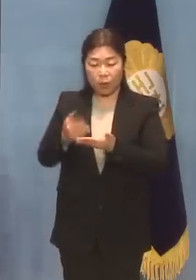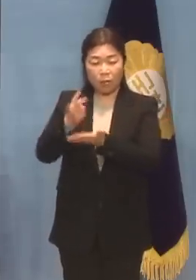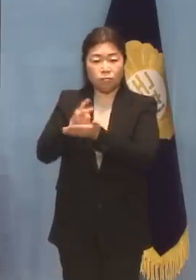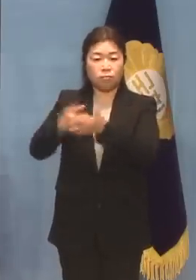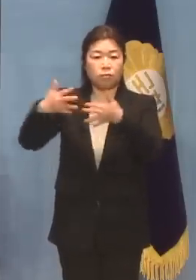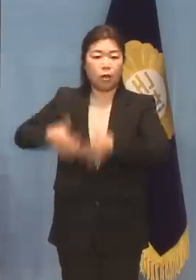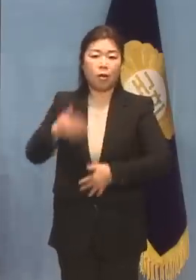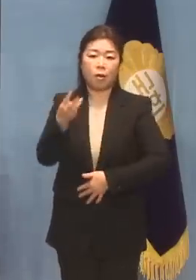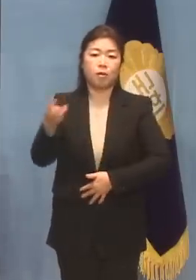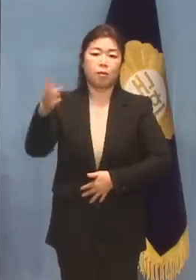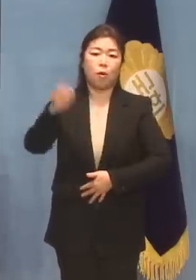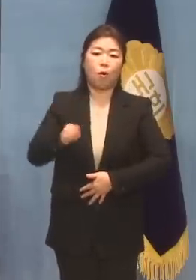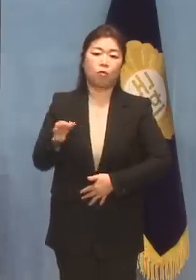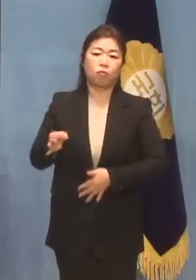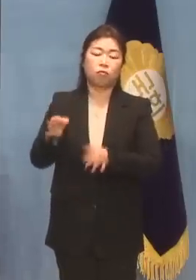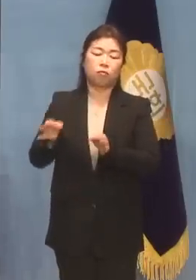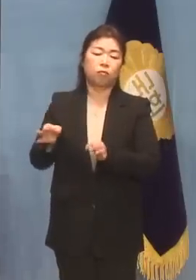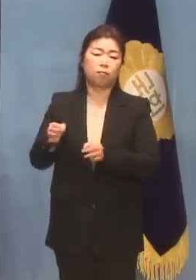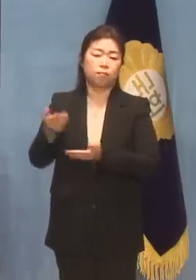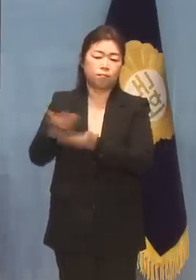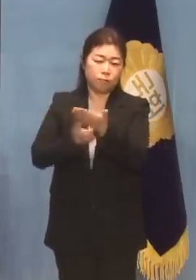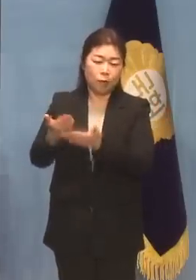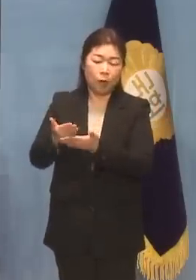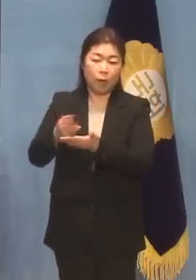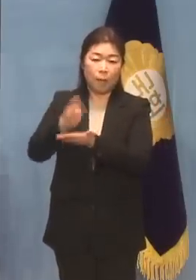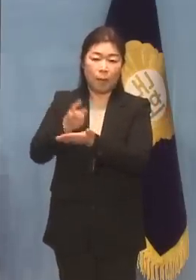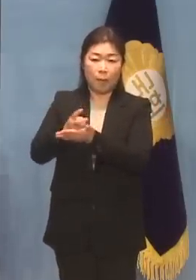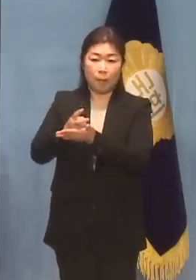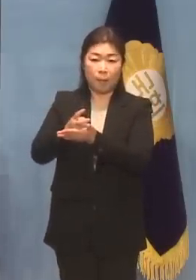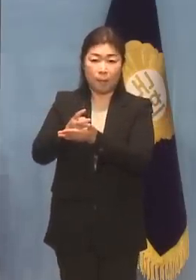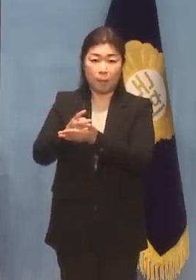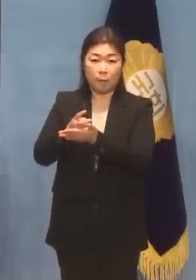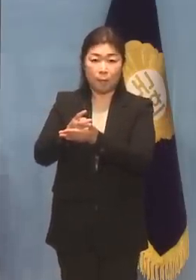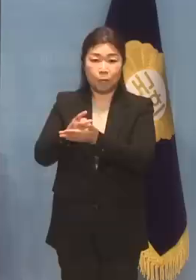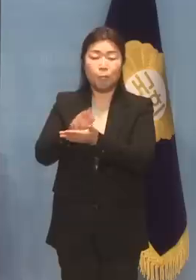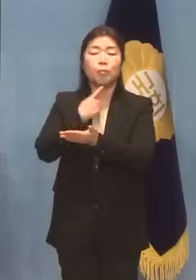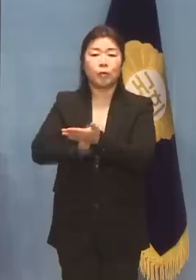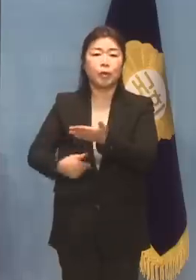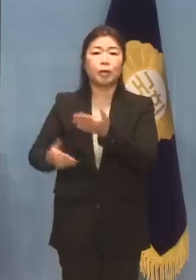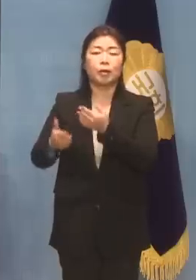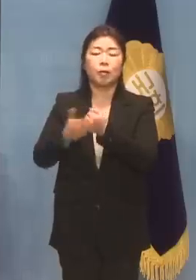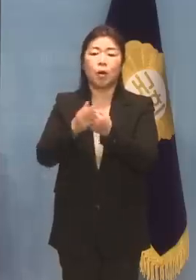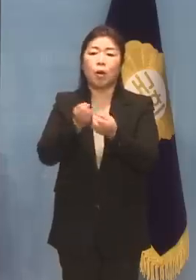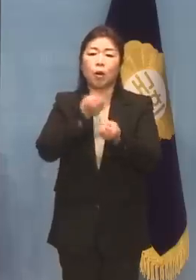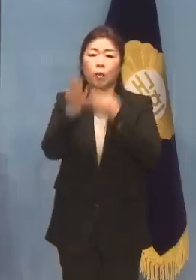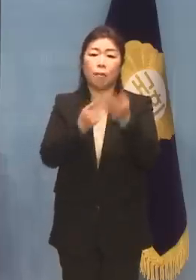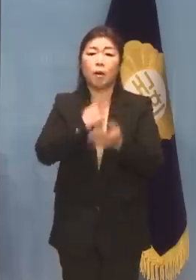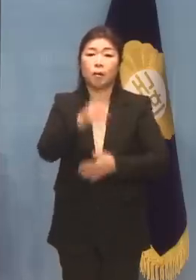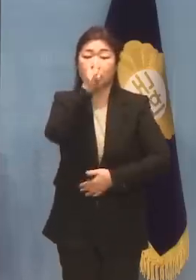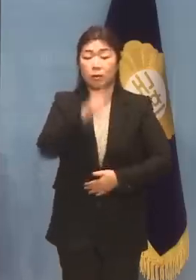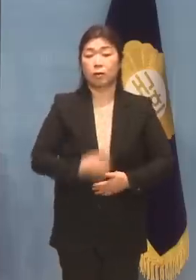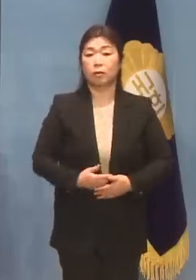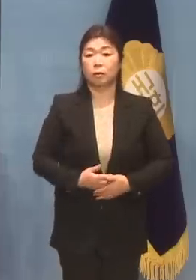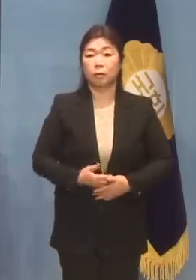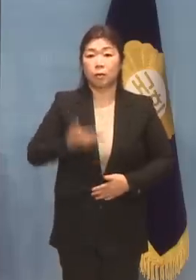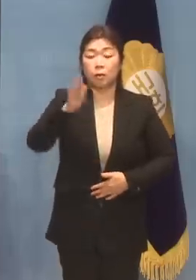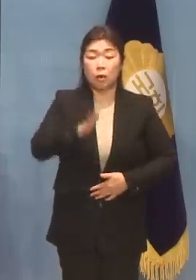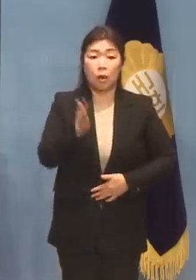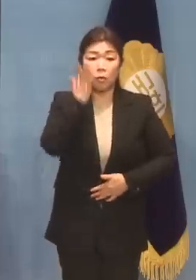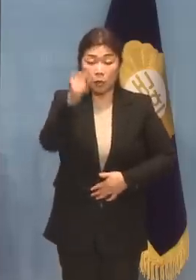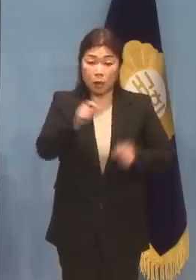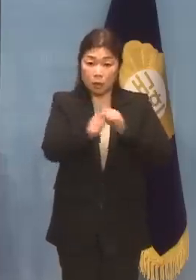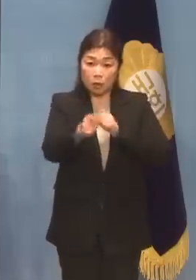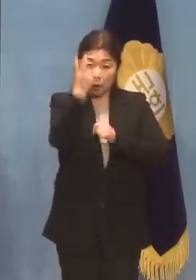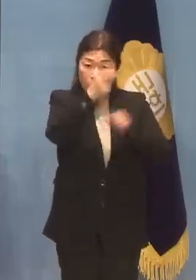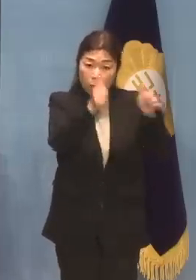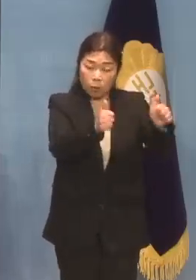용역 계약서를 작성했다는 취지로 범죄 사실을 시인한 바 있다. 그러나 울산지검은 김사면의